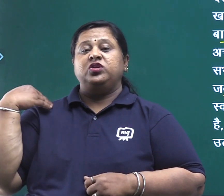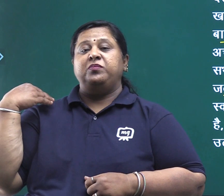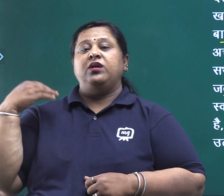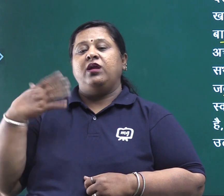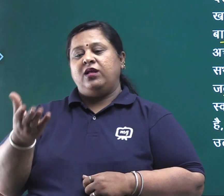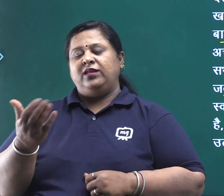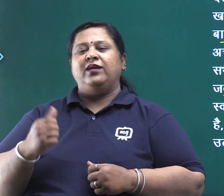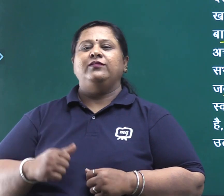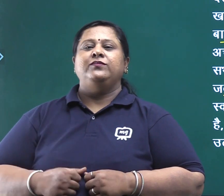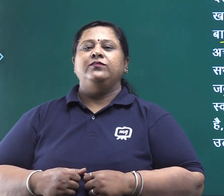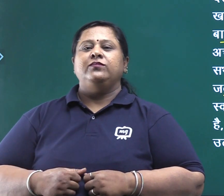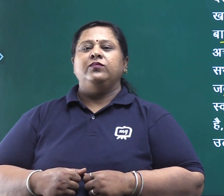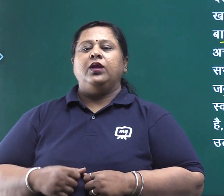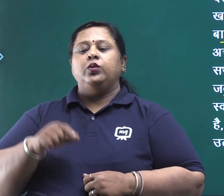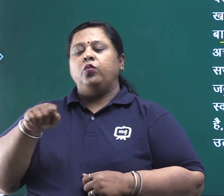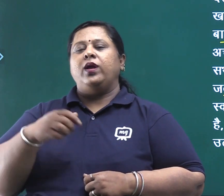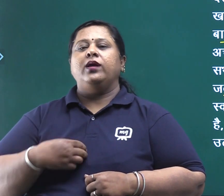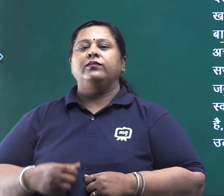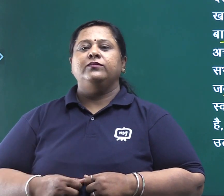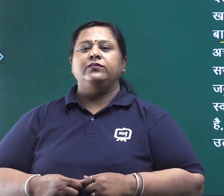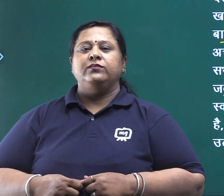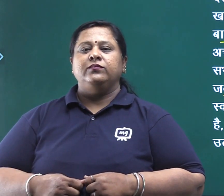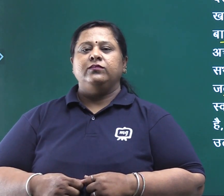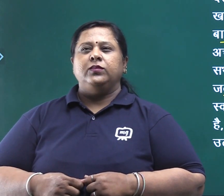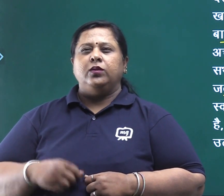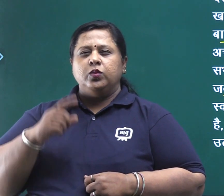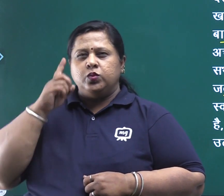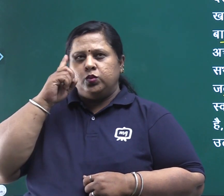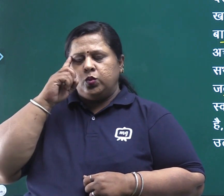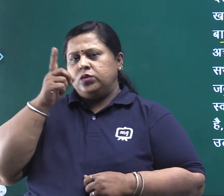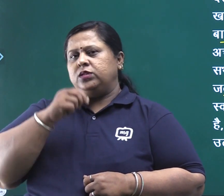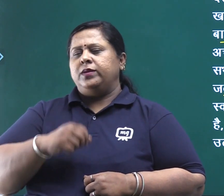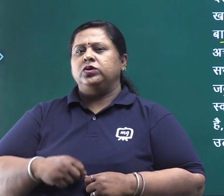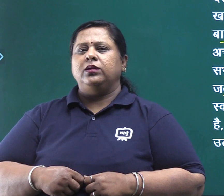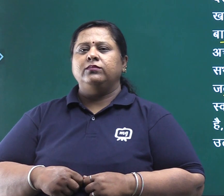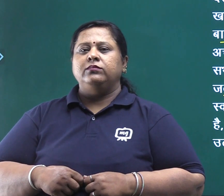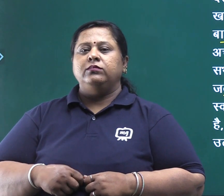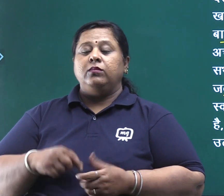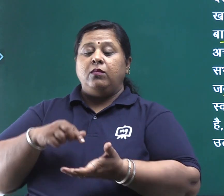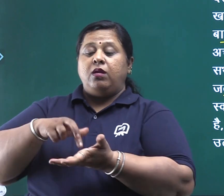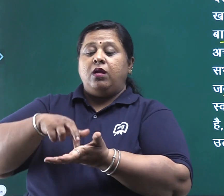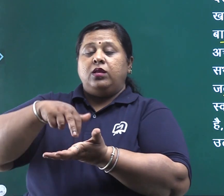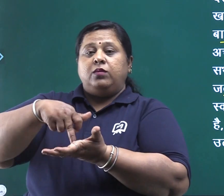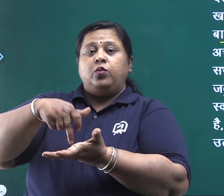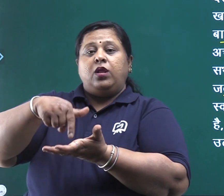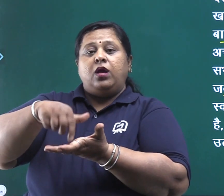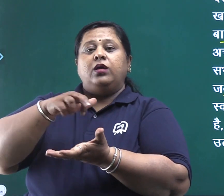जिम्मेदारी आती है तो वह सोच समझकर कदम